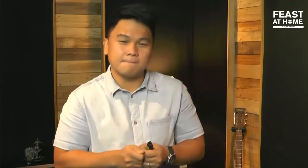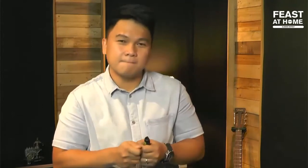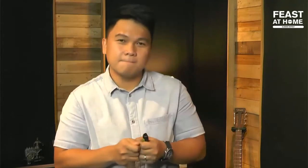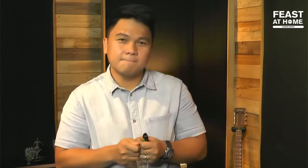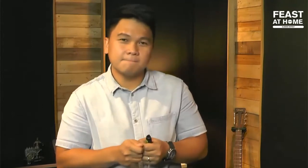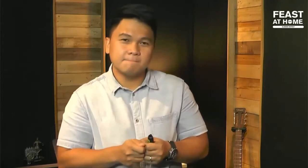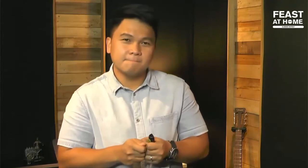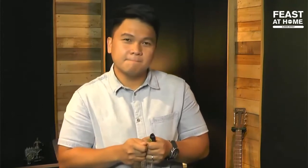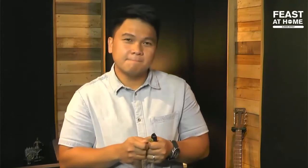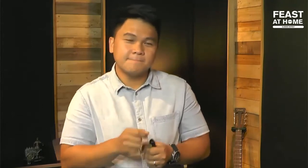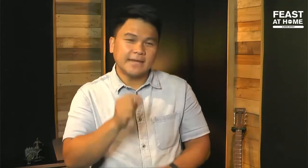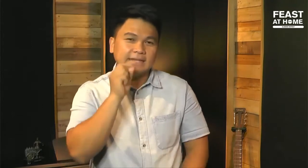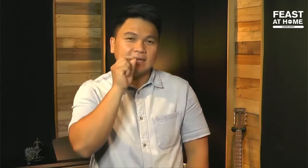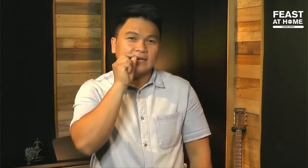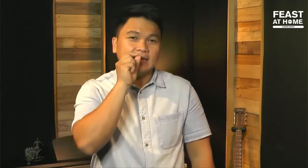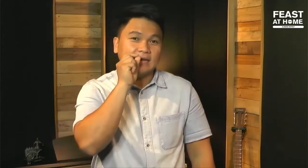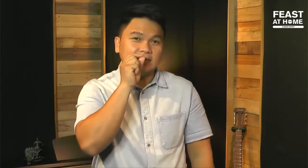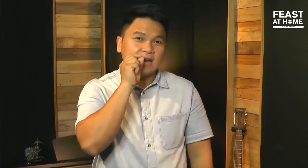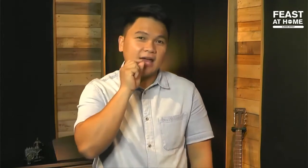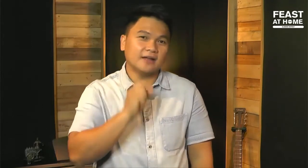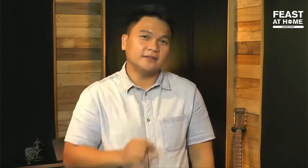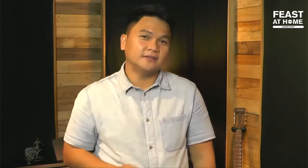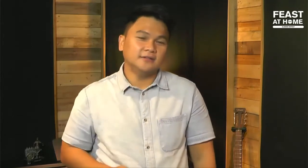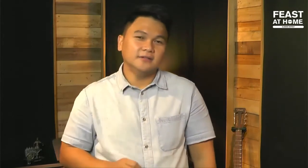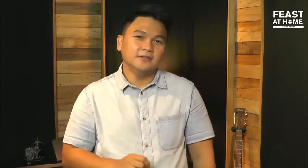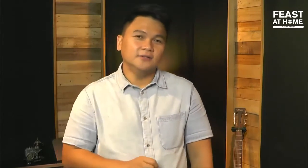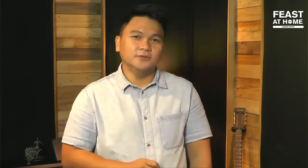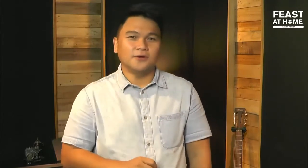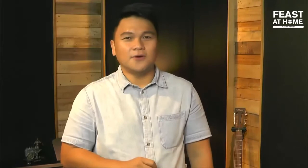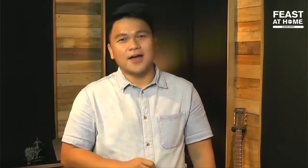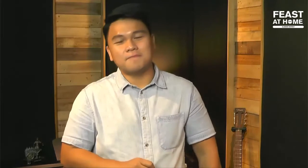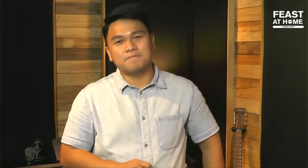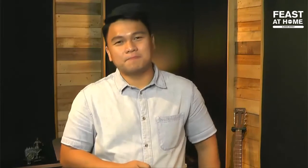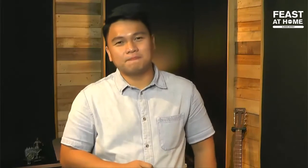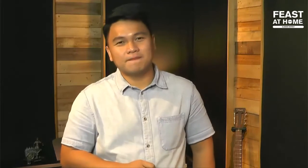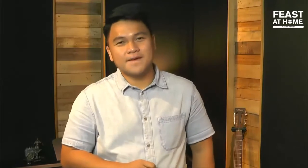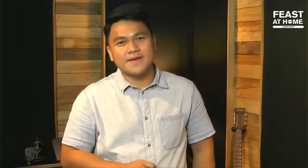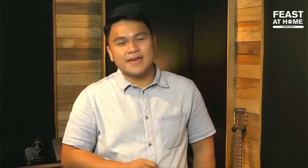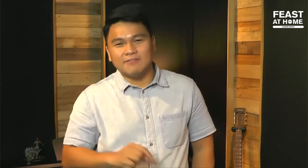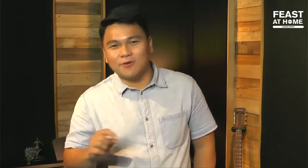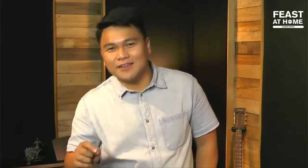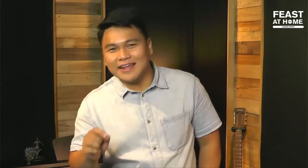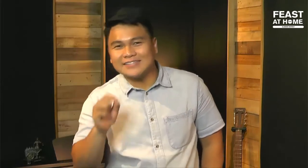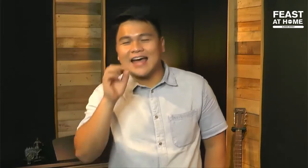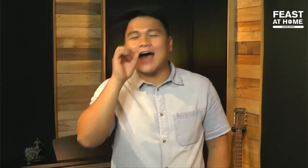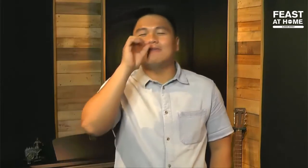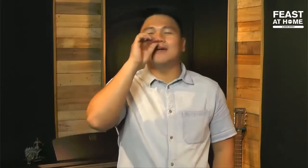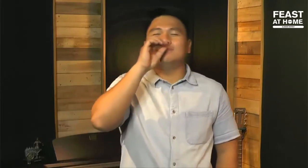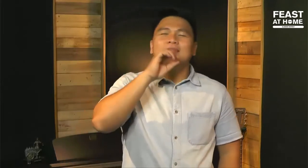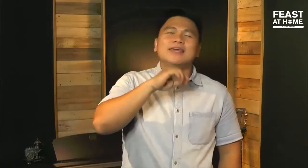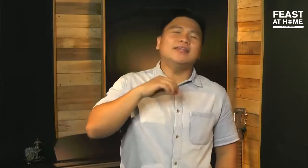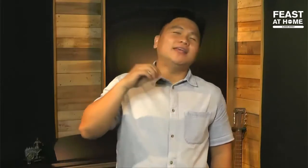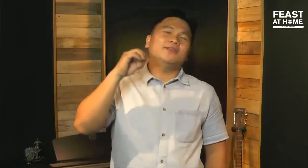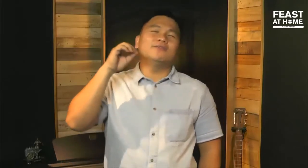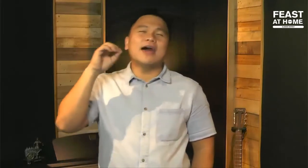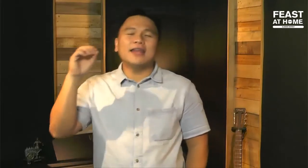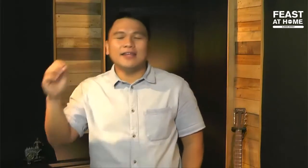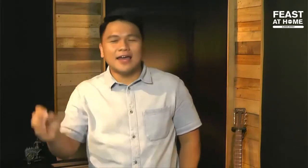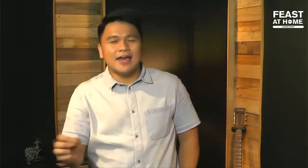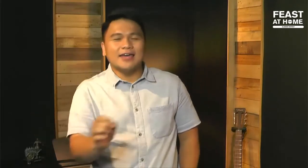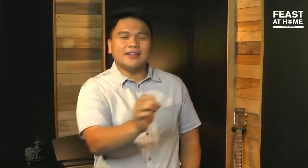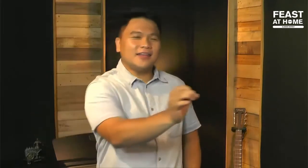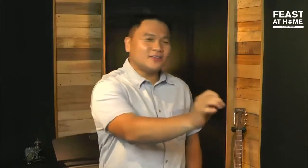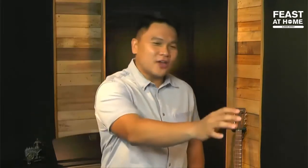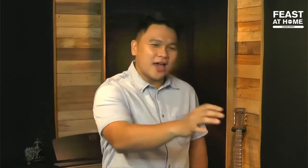niya, at nakihit-hit siya ng droga. And for the next hour, hit-hit yung nanay